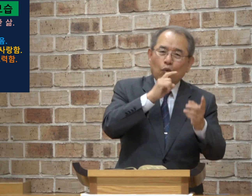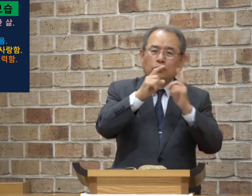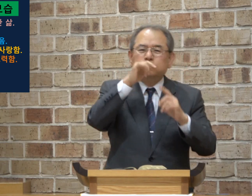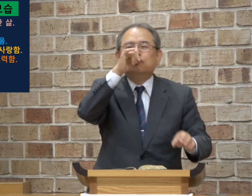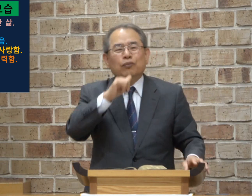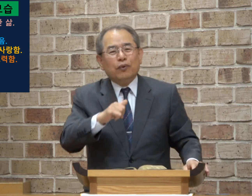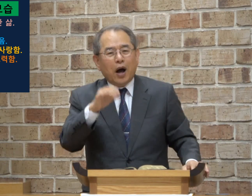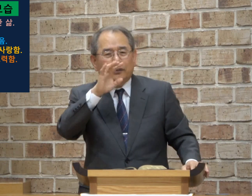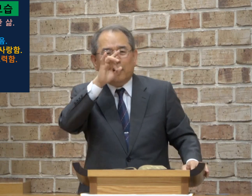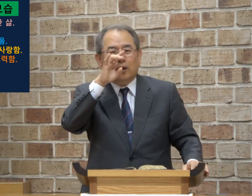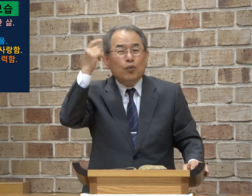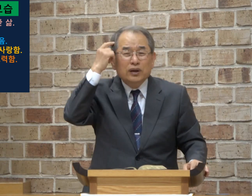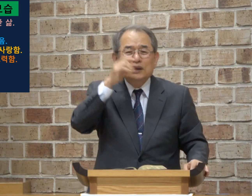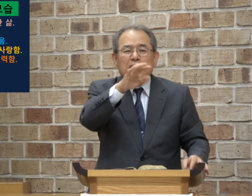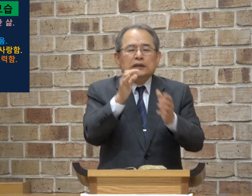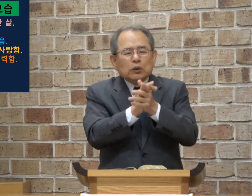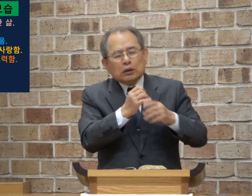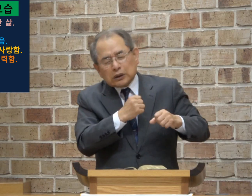성경에도 기도를 쉬는 대로 범하지 말라고 합니다.